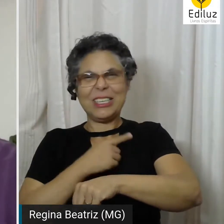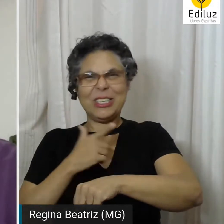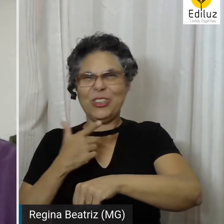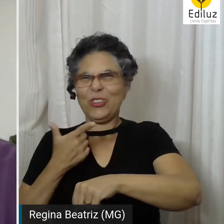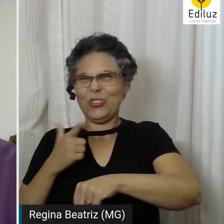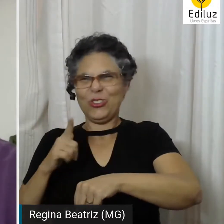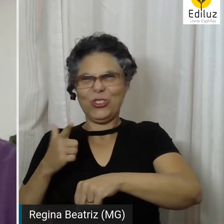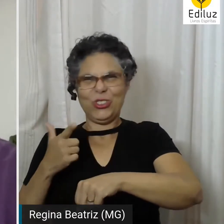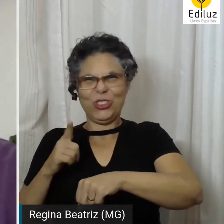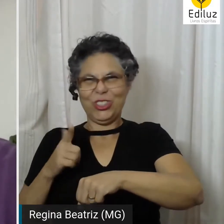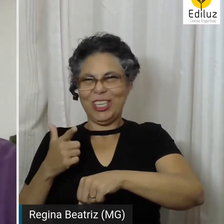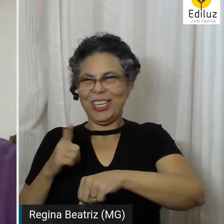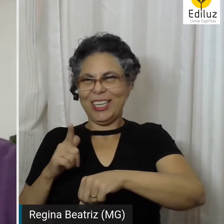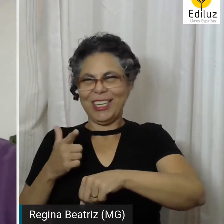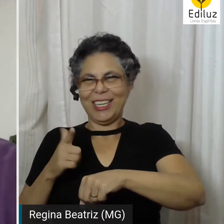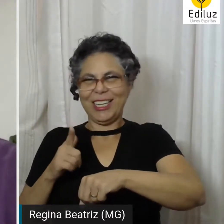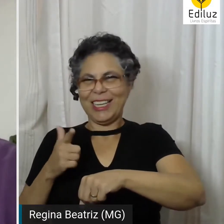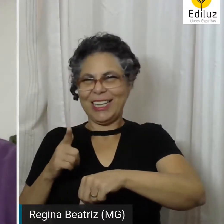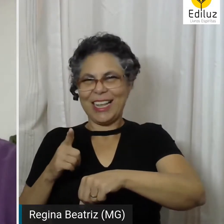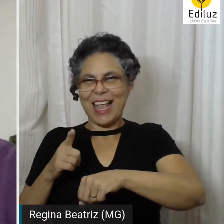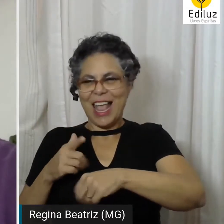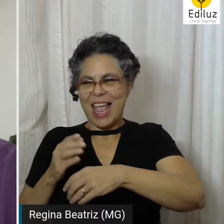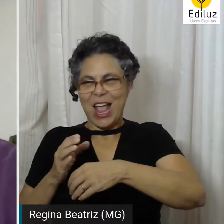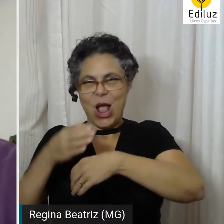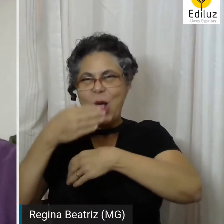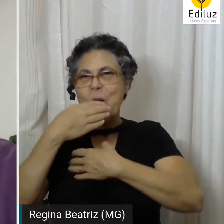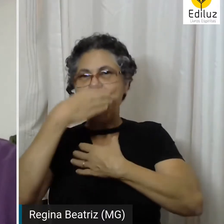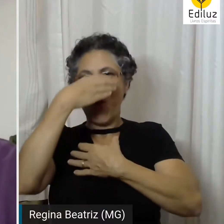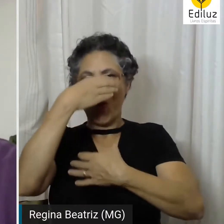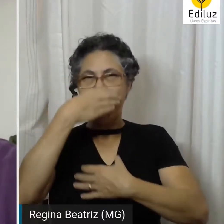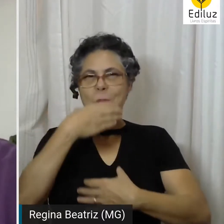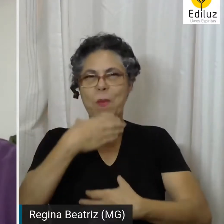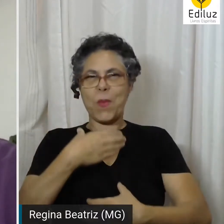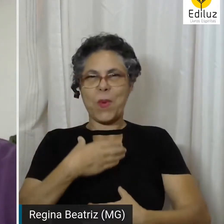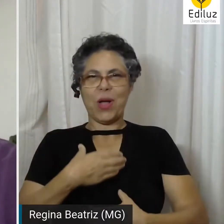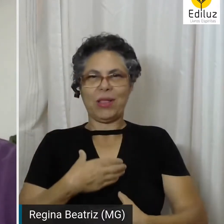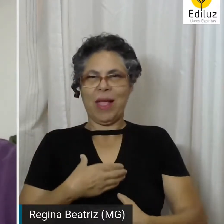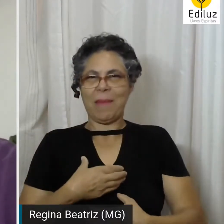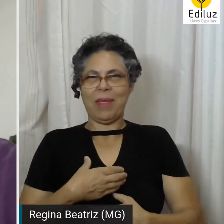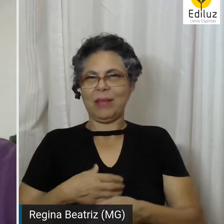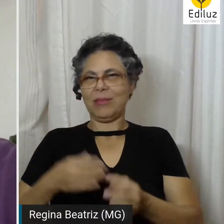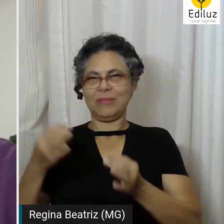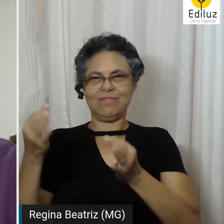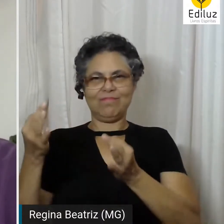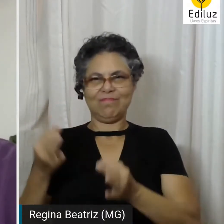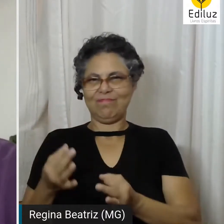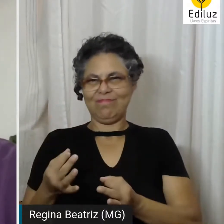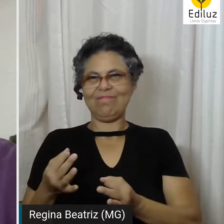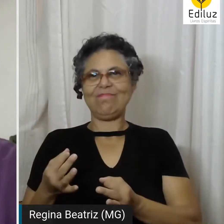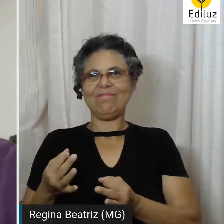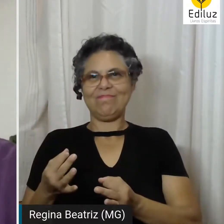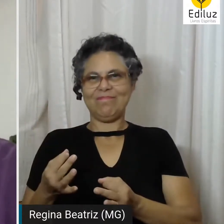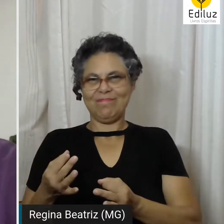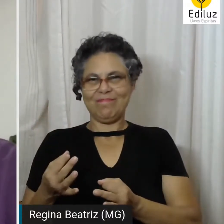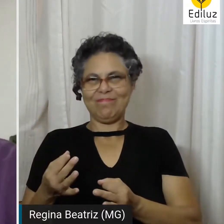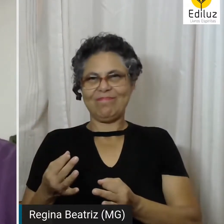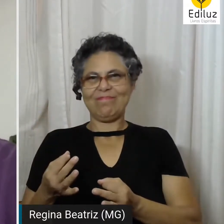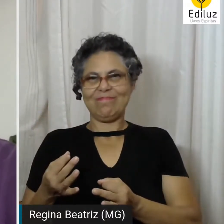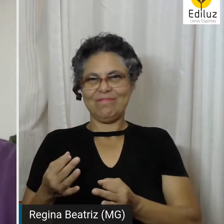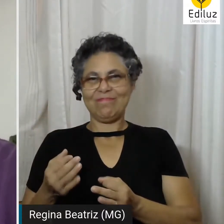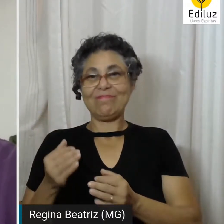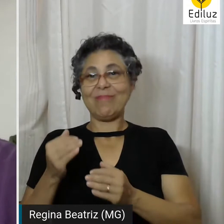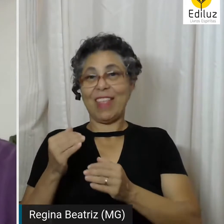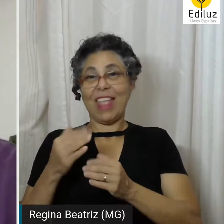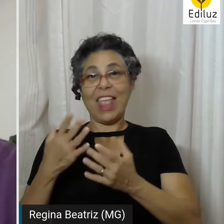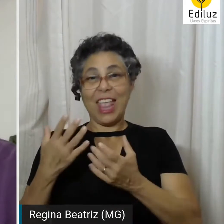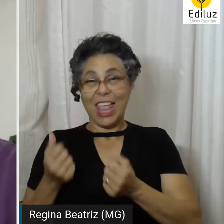susceptíveis a comportamentos não equivocados, mas evolutivos,